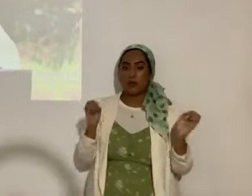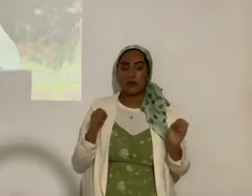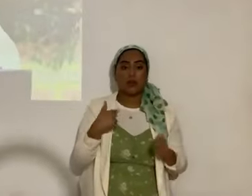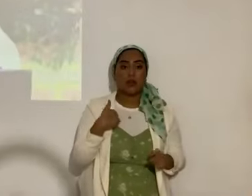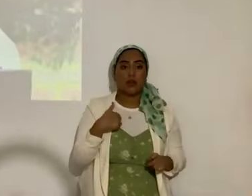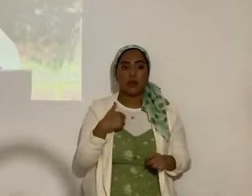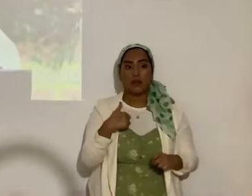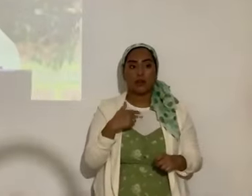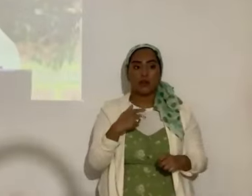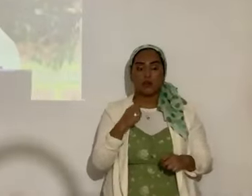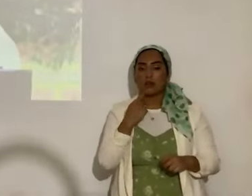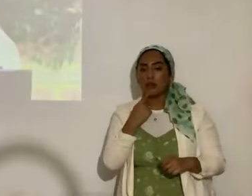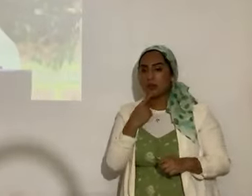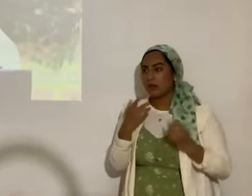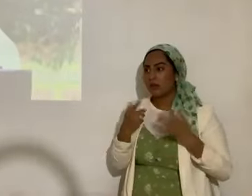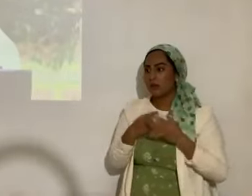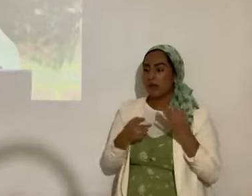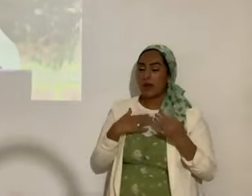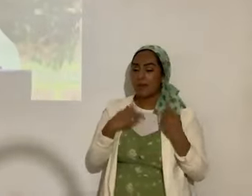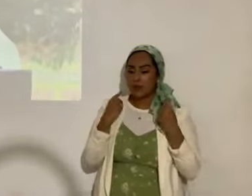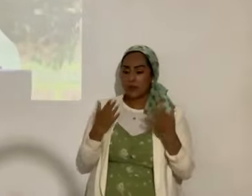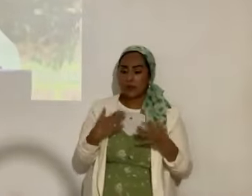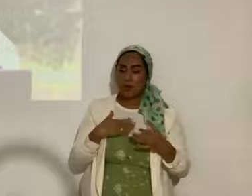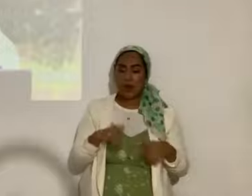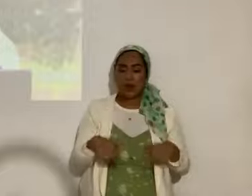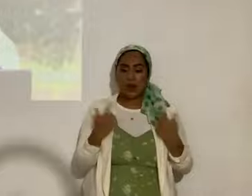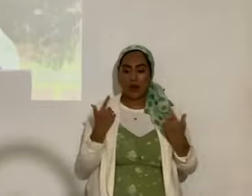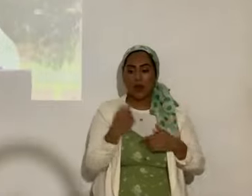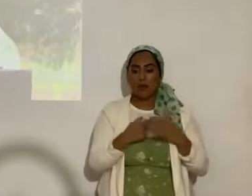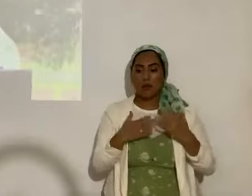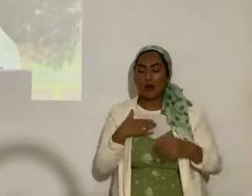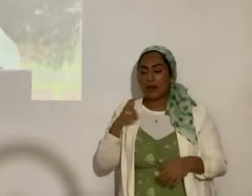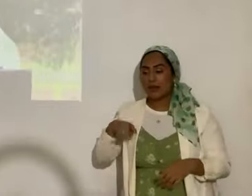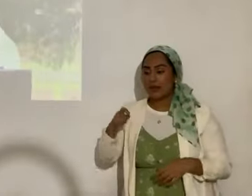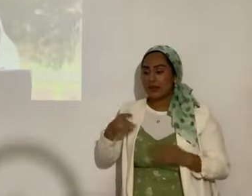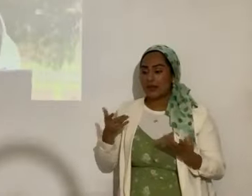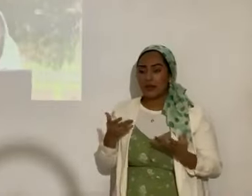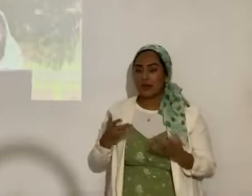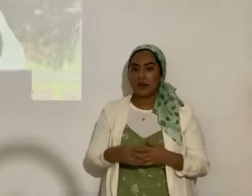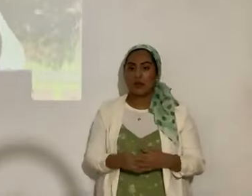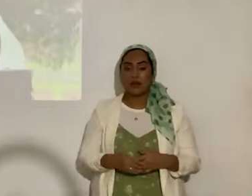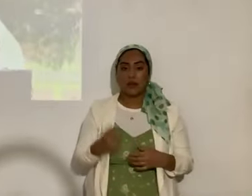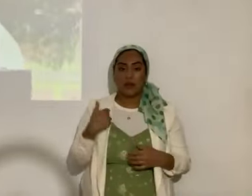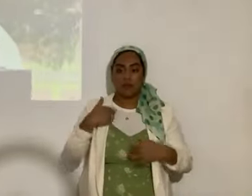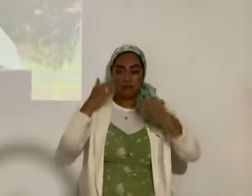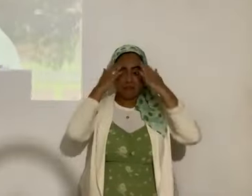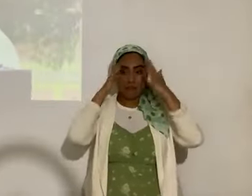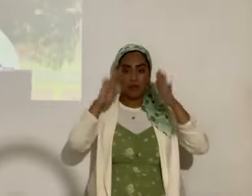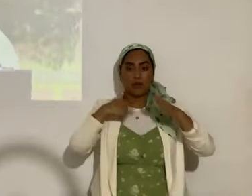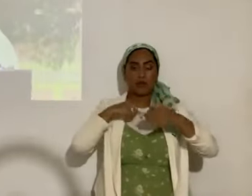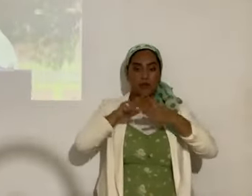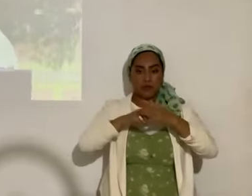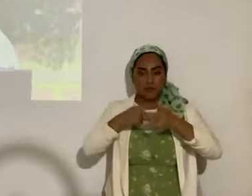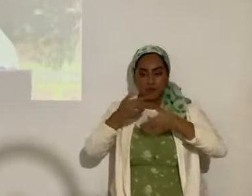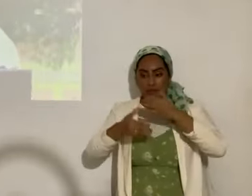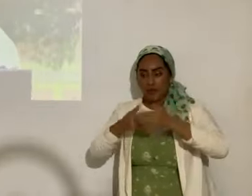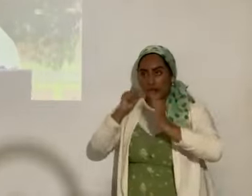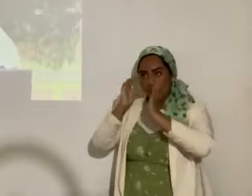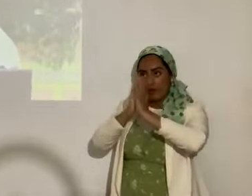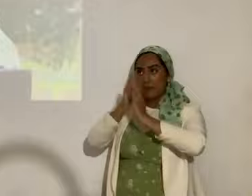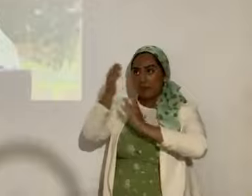yo sí en ese momento dije qué estoy haciendo en mi vida Qué necesito y sin saber yo empecé a pedirle a